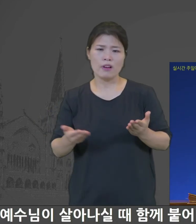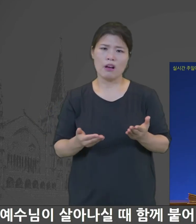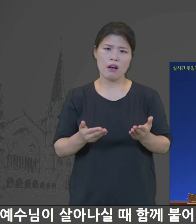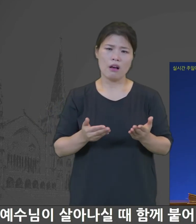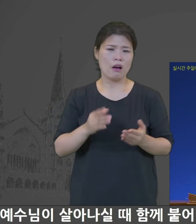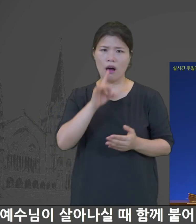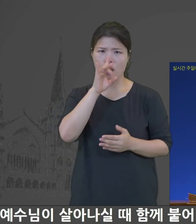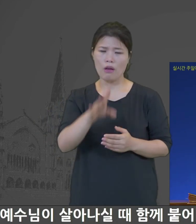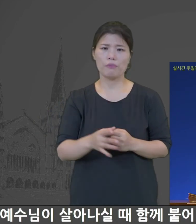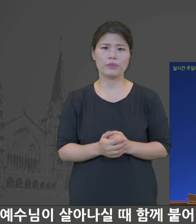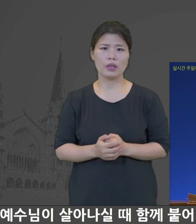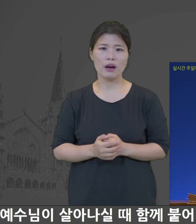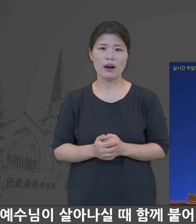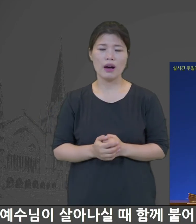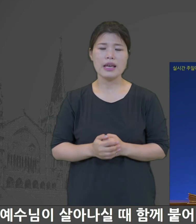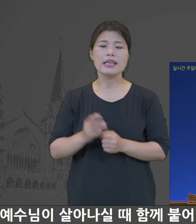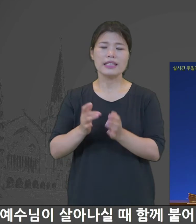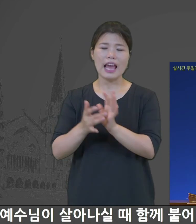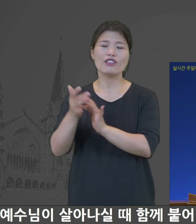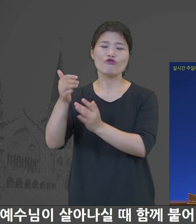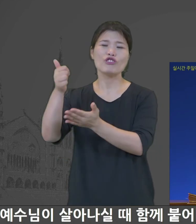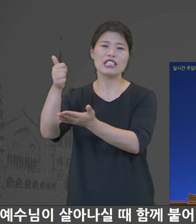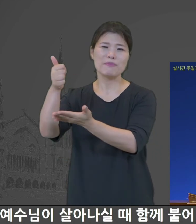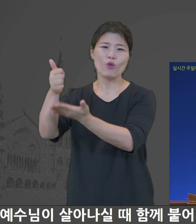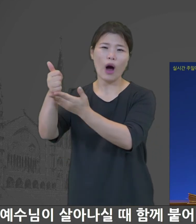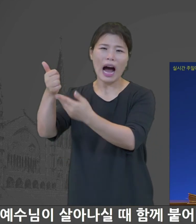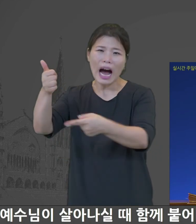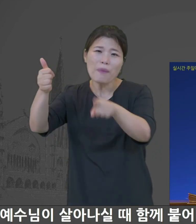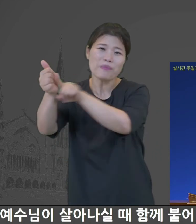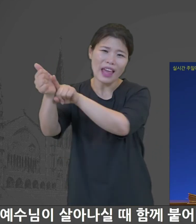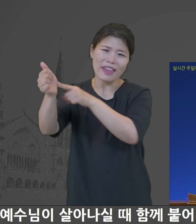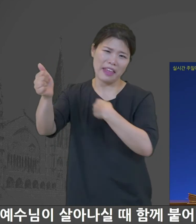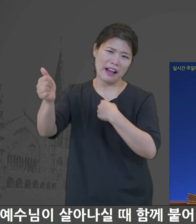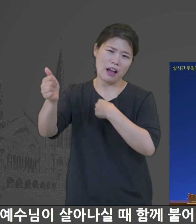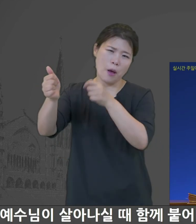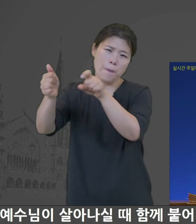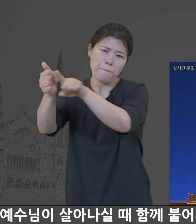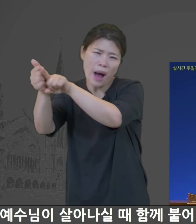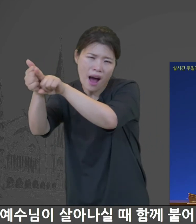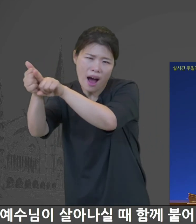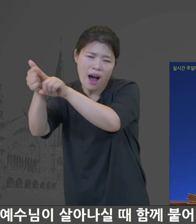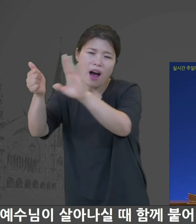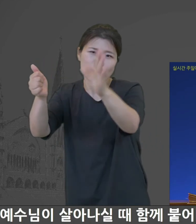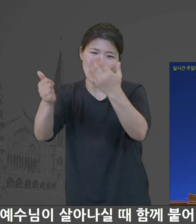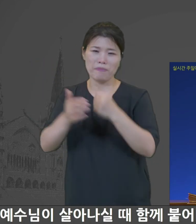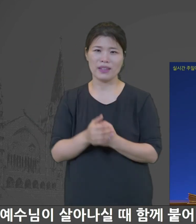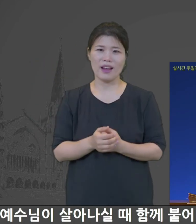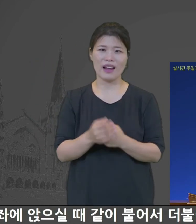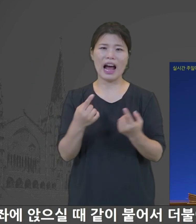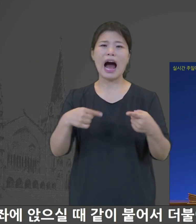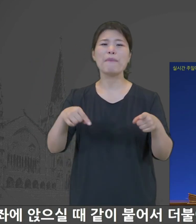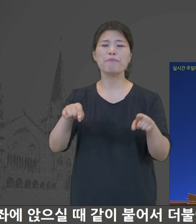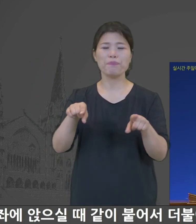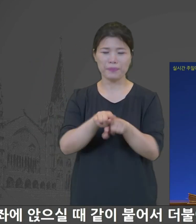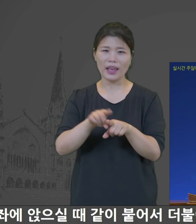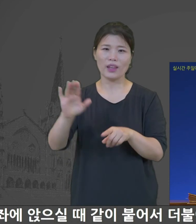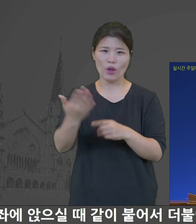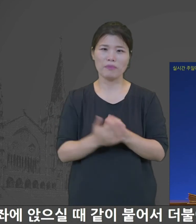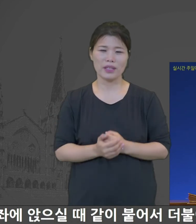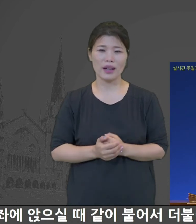한 게 아니고 그냥 예수님 할 때 함께 붙어서 갔다는 거예요. 이게 함께의 신학입니다.